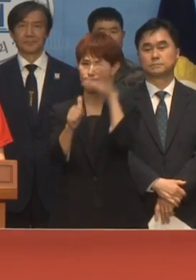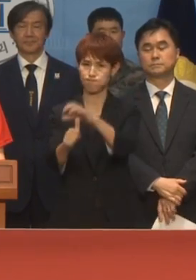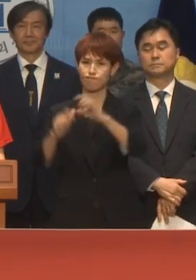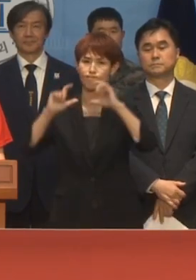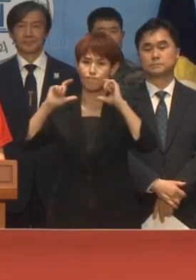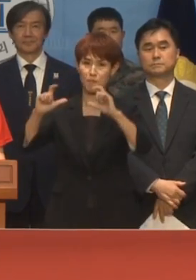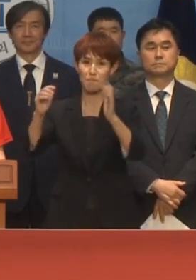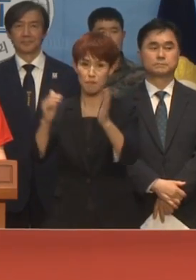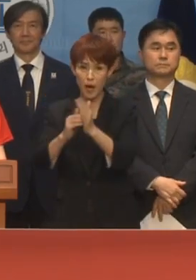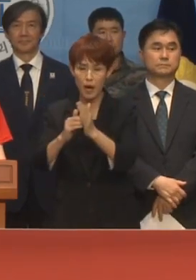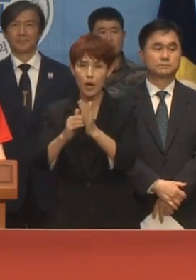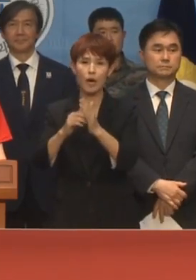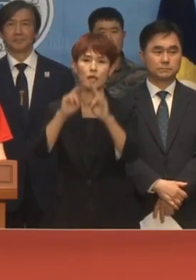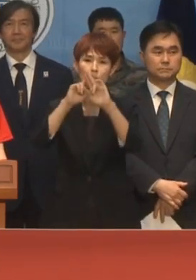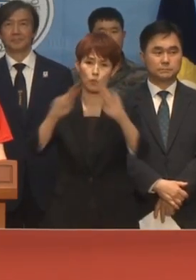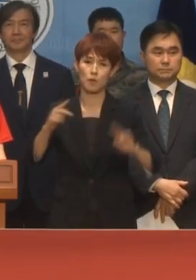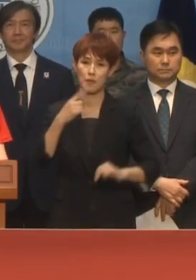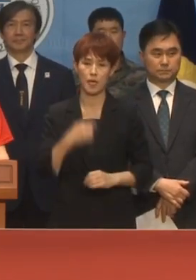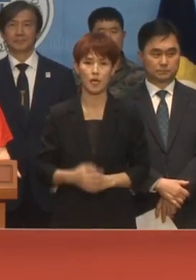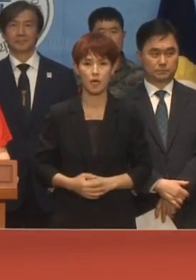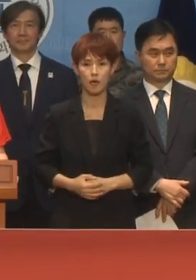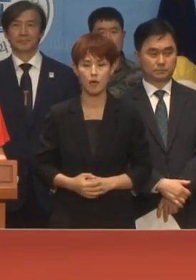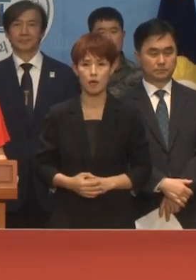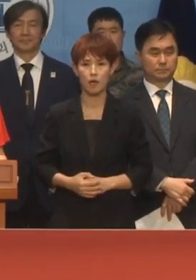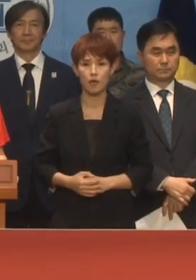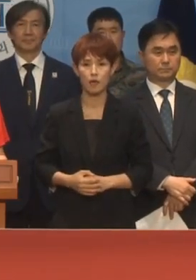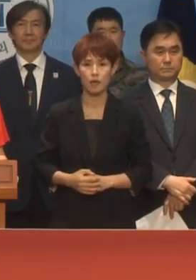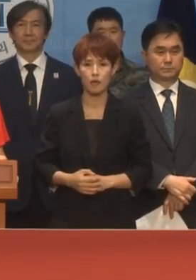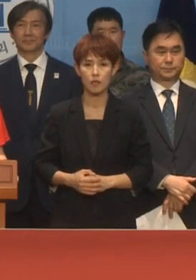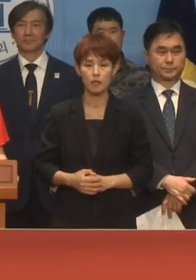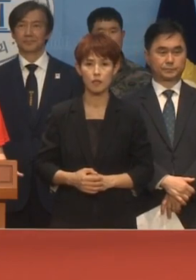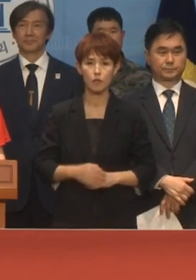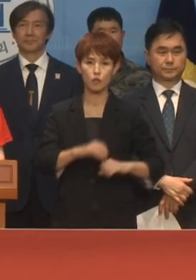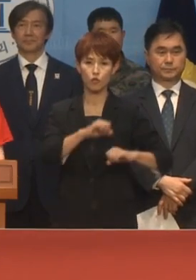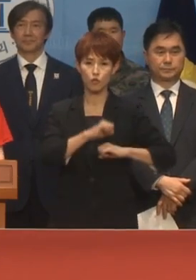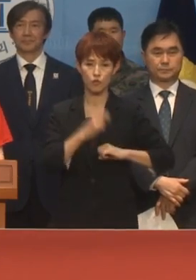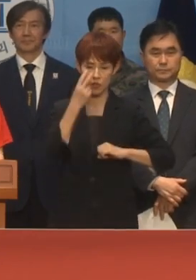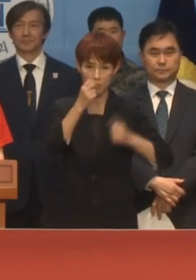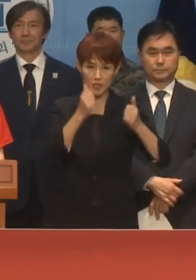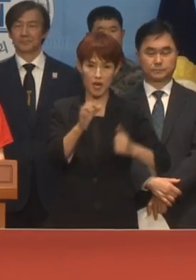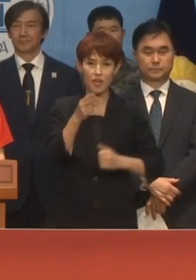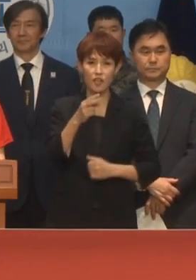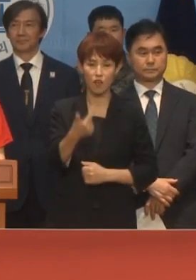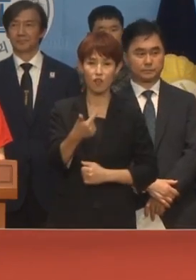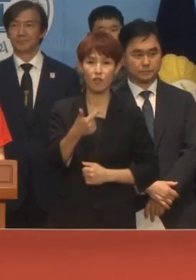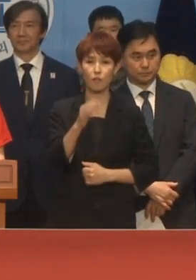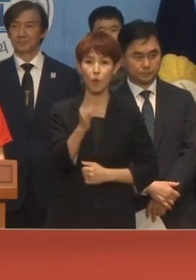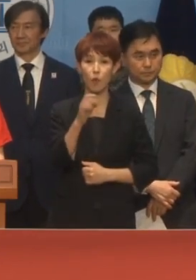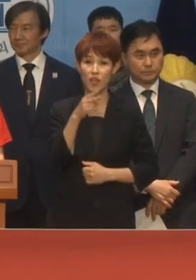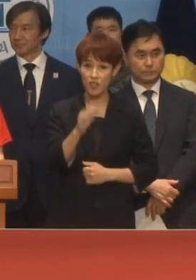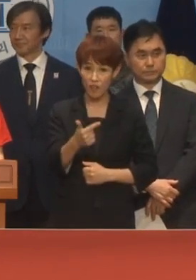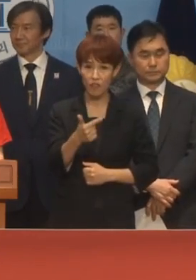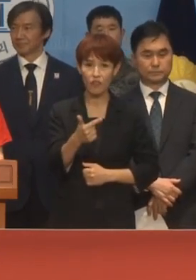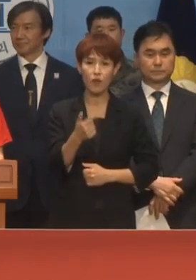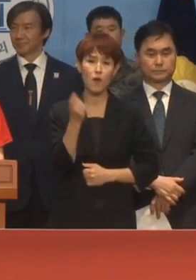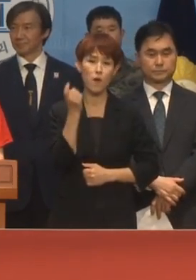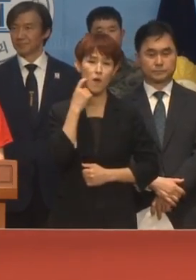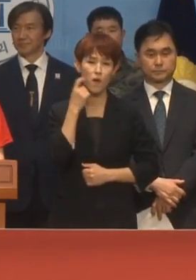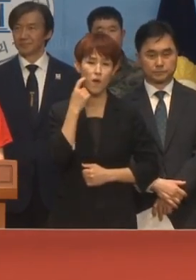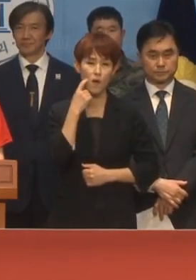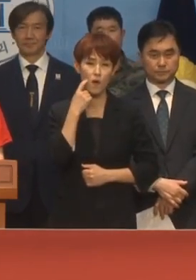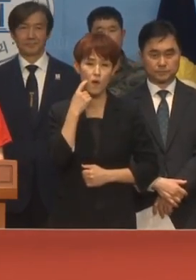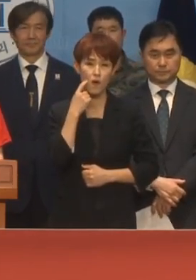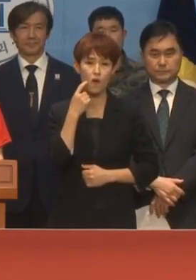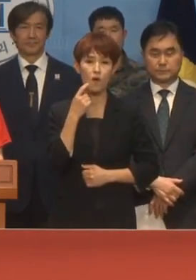청구됐다가 기각된 바가 있습니다. 해당 영장 청구한 군검사 연보연 소령은 현재 지금 허위 사실로